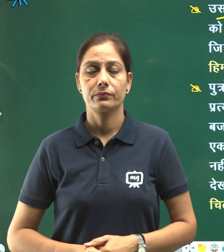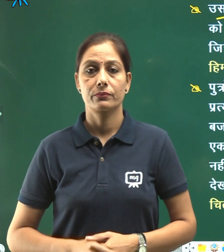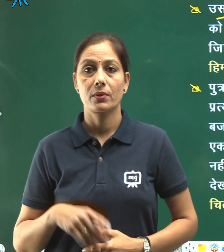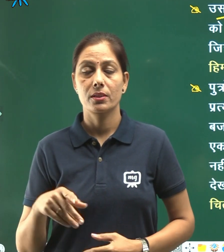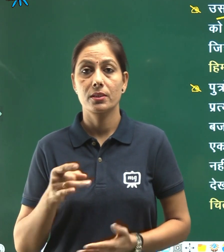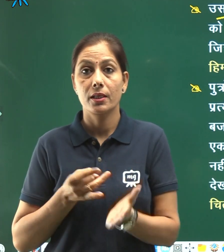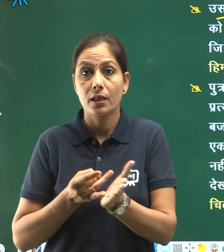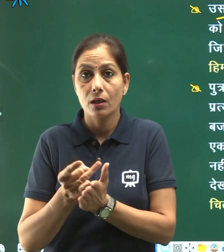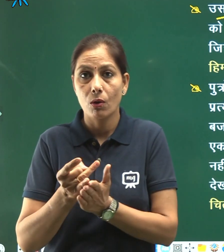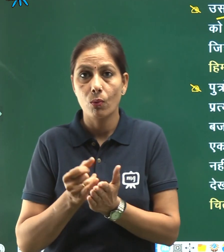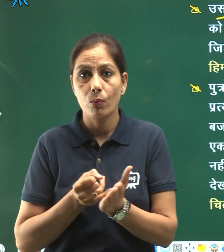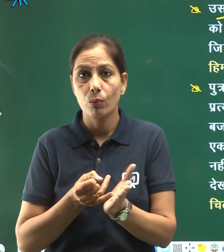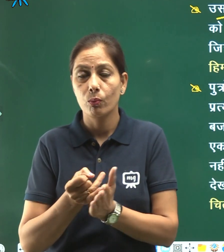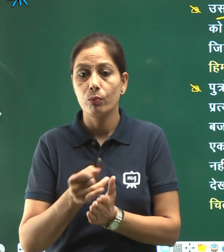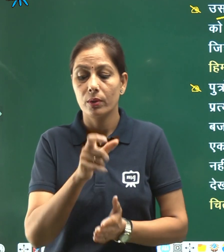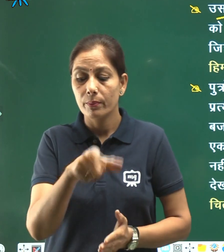इससे गांव वालों की